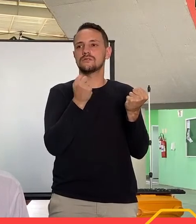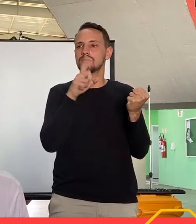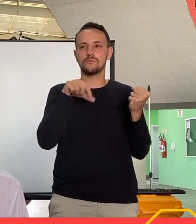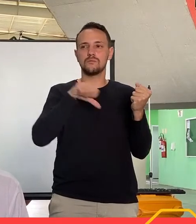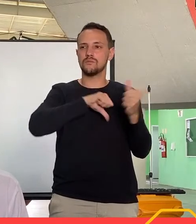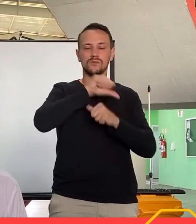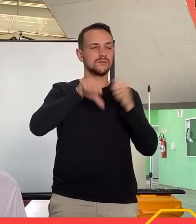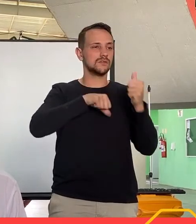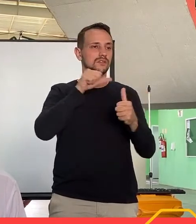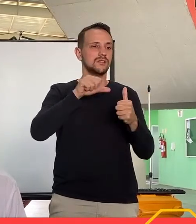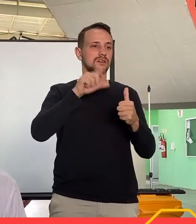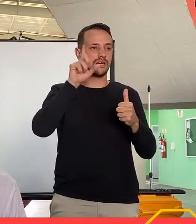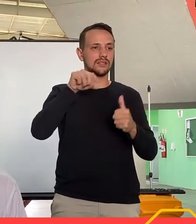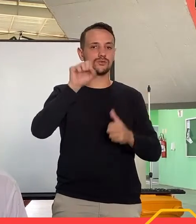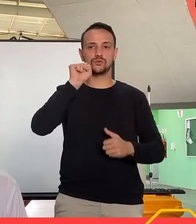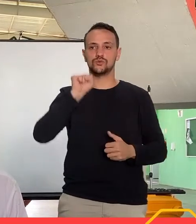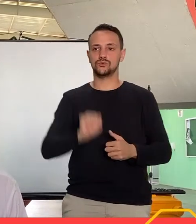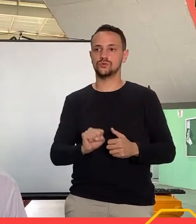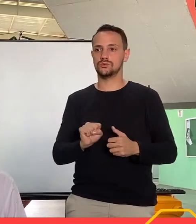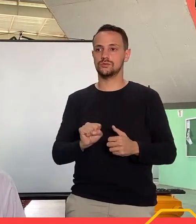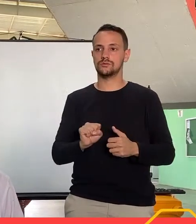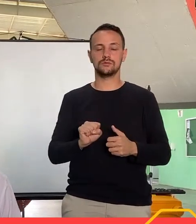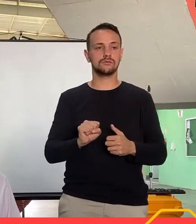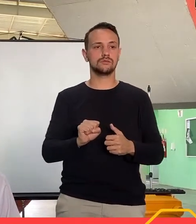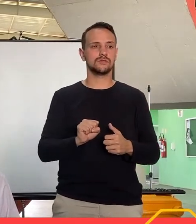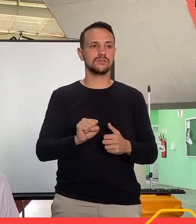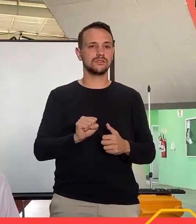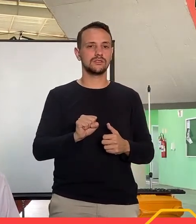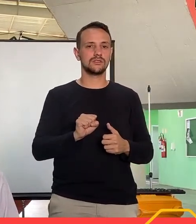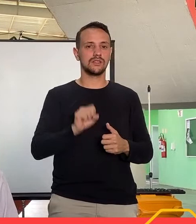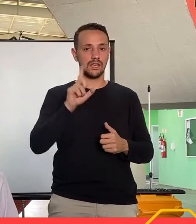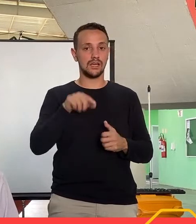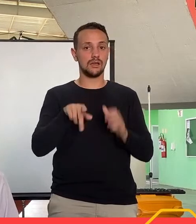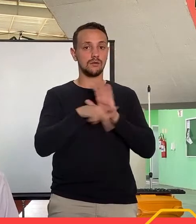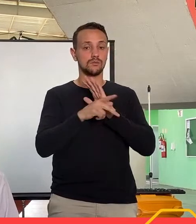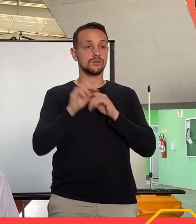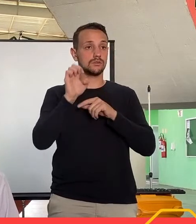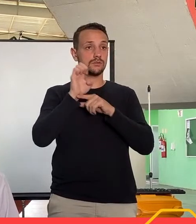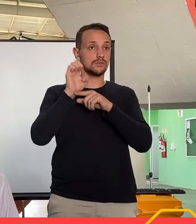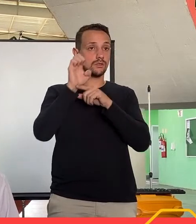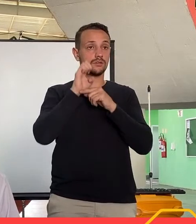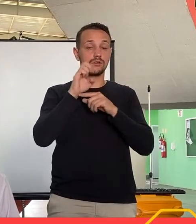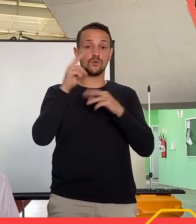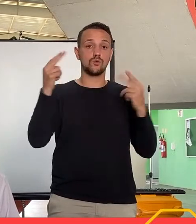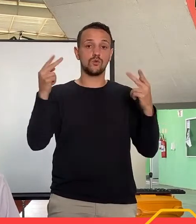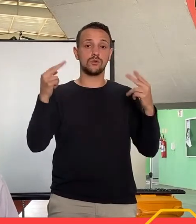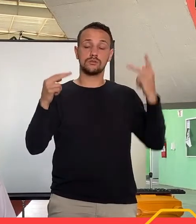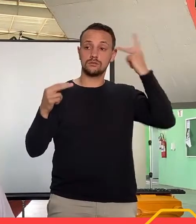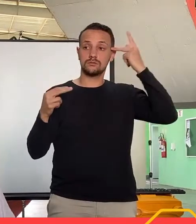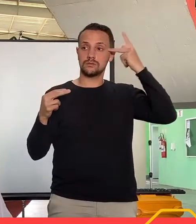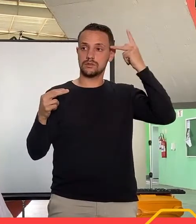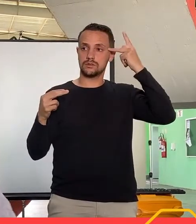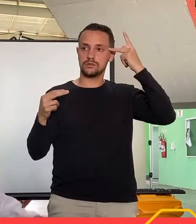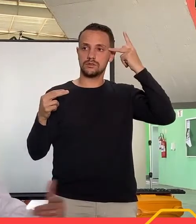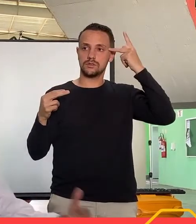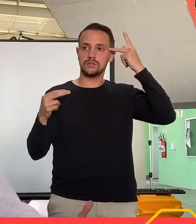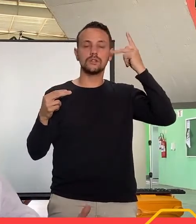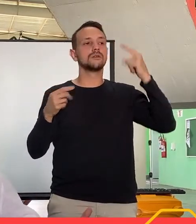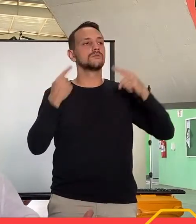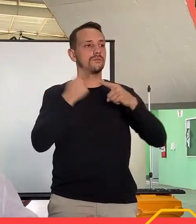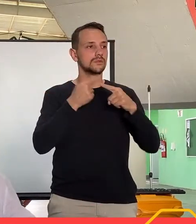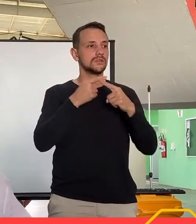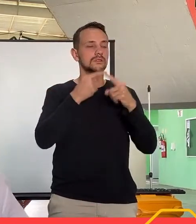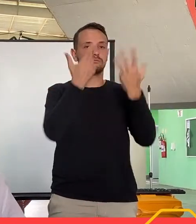Sul. Pode vir a ser um estado como São Paulo, que nunca teve esse problema, se nós